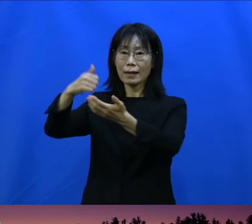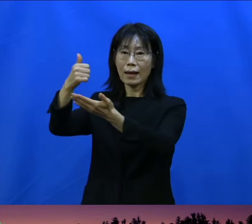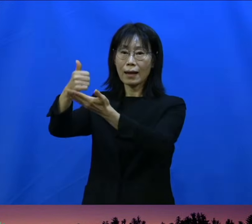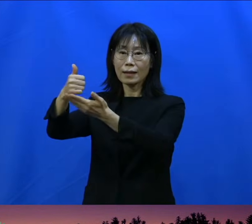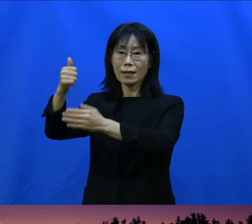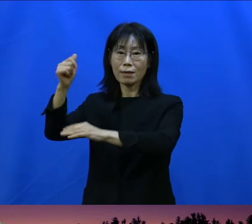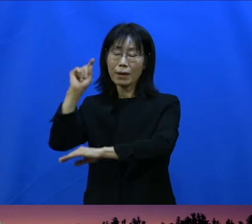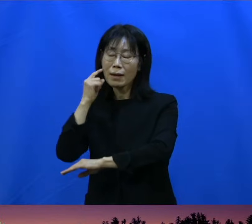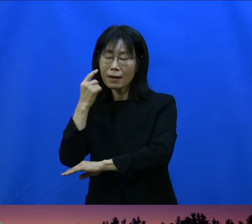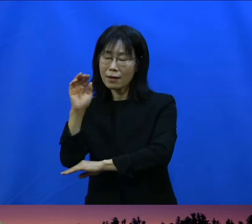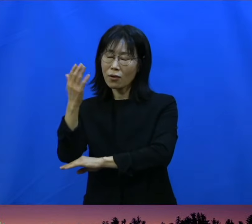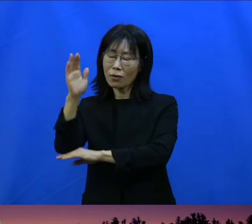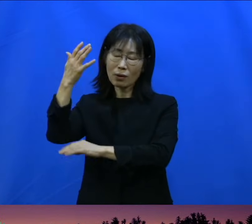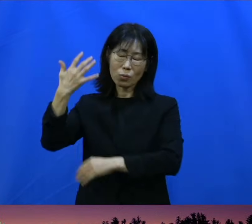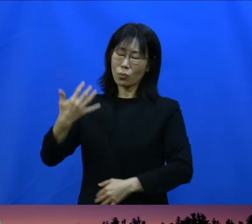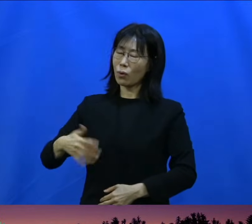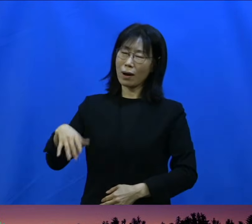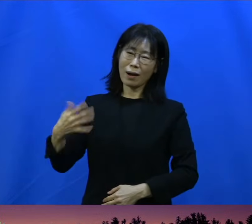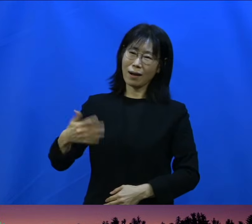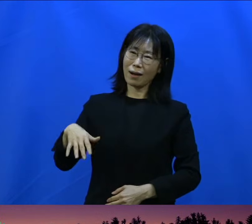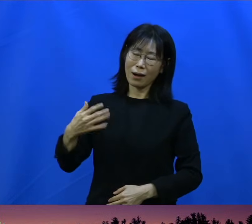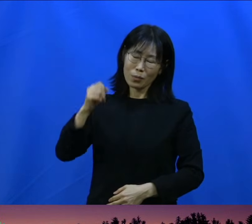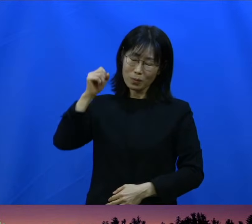빼앗겨 본 적이 없어요.